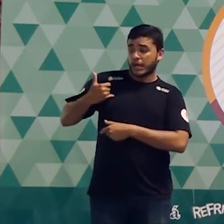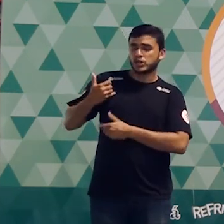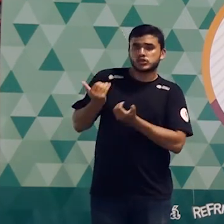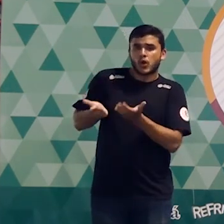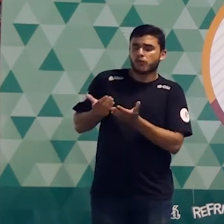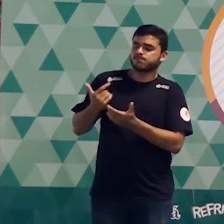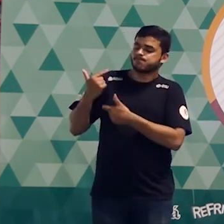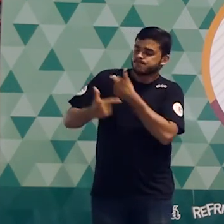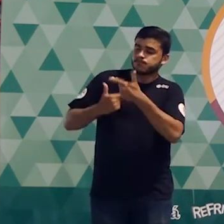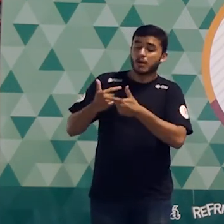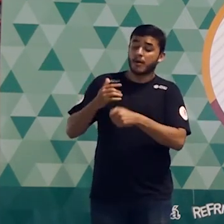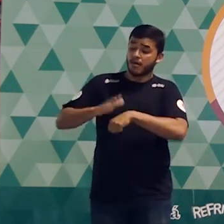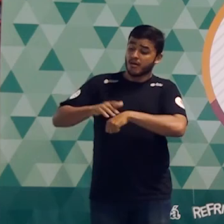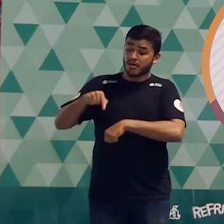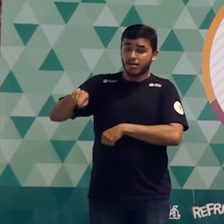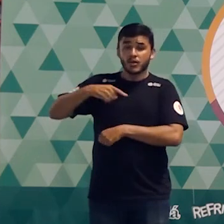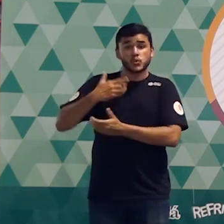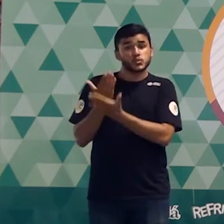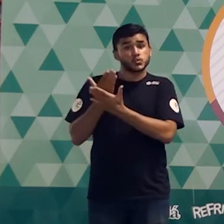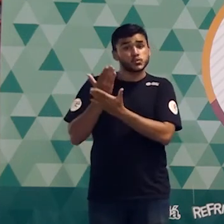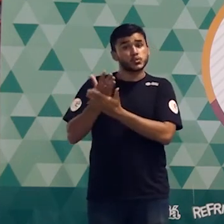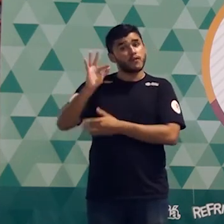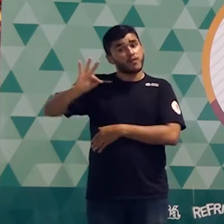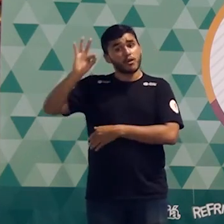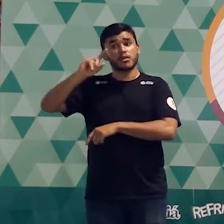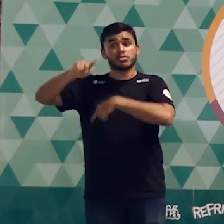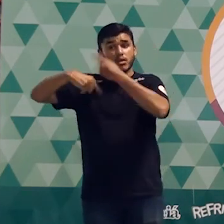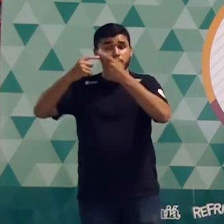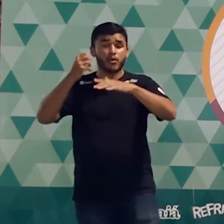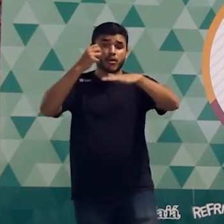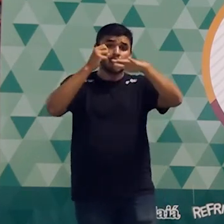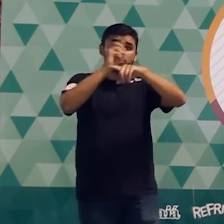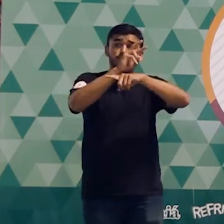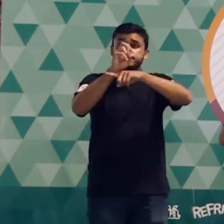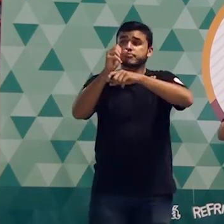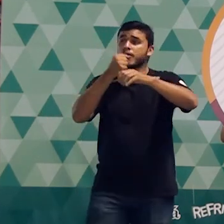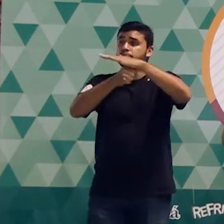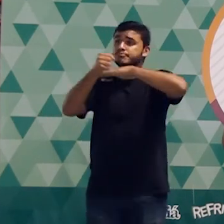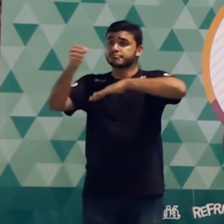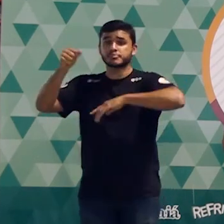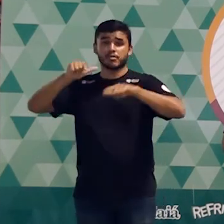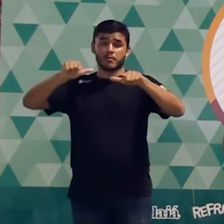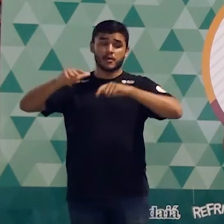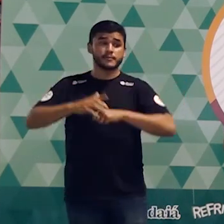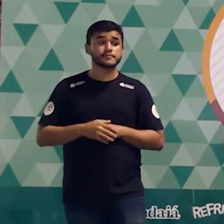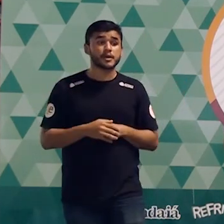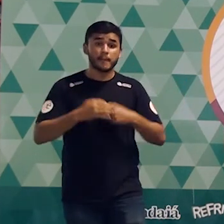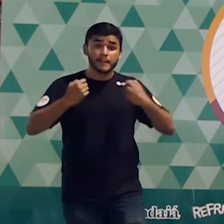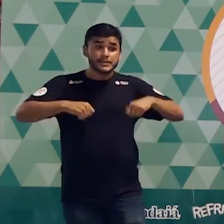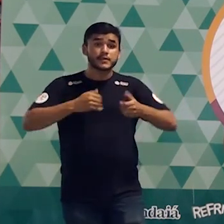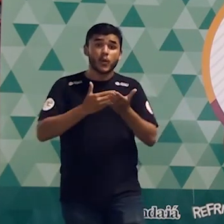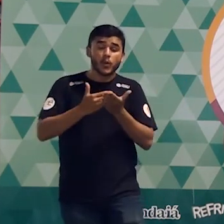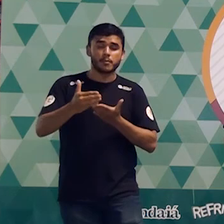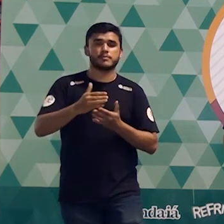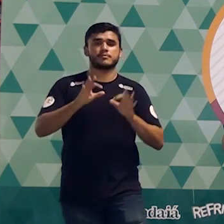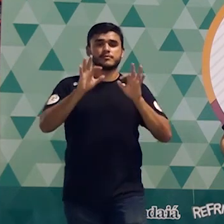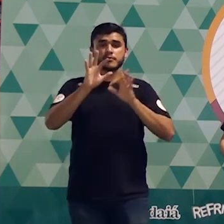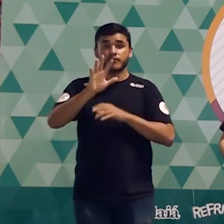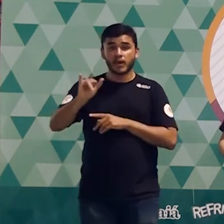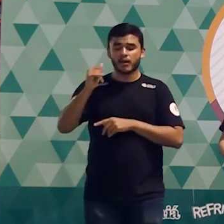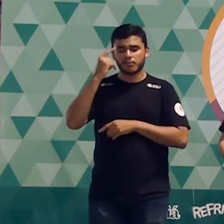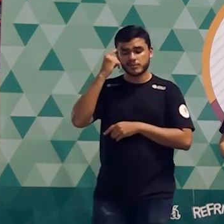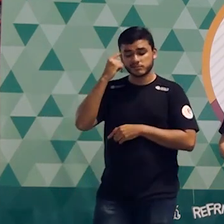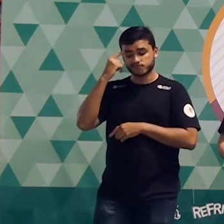normal é que um pai que queira colocar o filho em uma universidade, ele vai demorar muito tempo para isso, e então sai